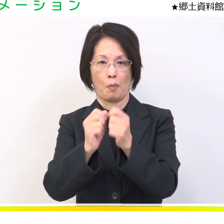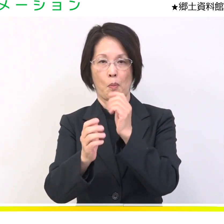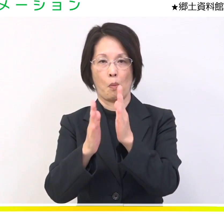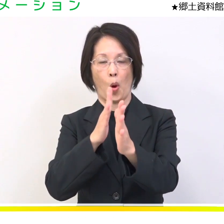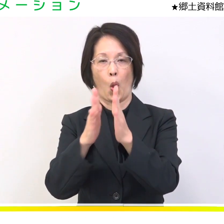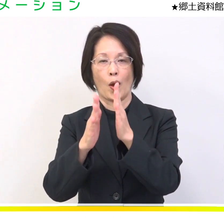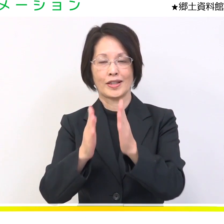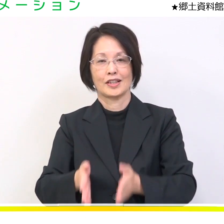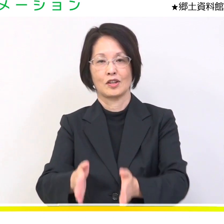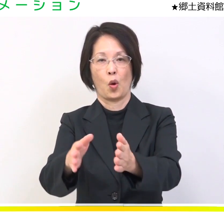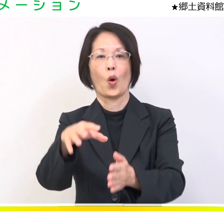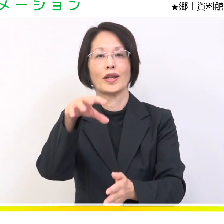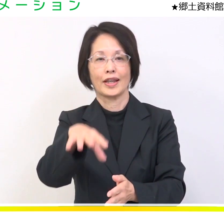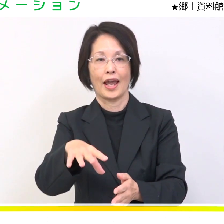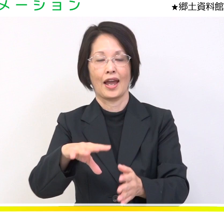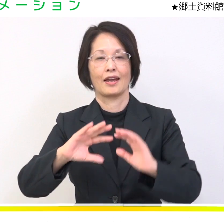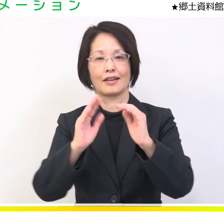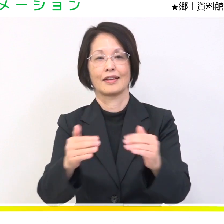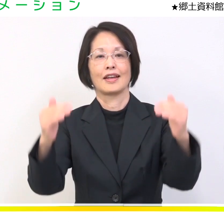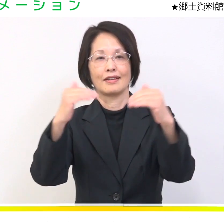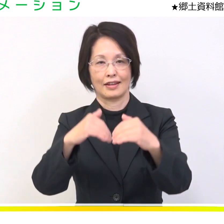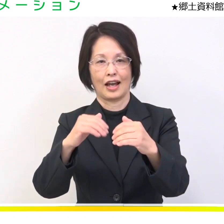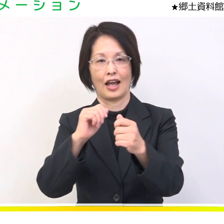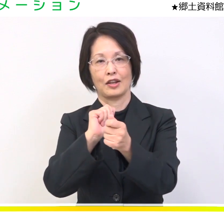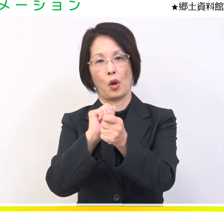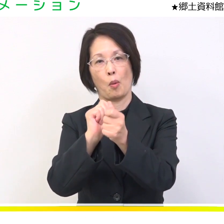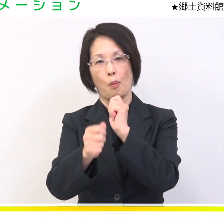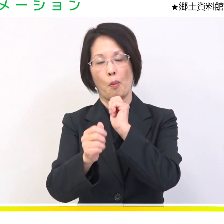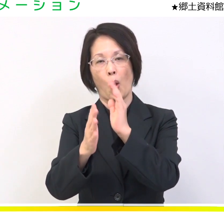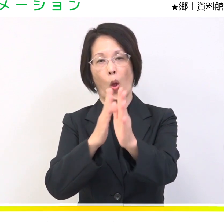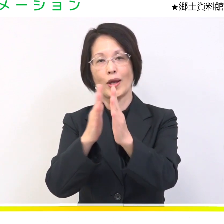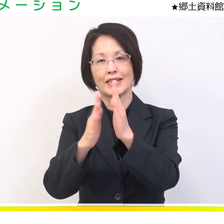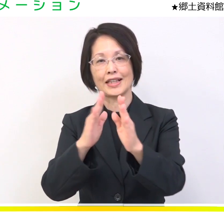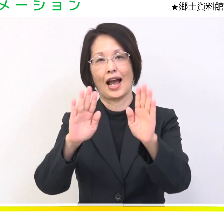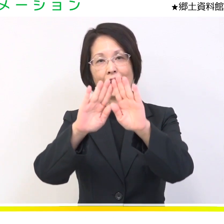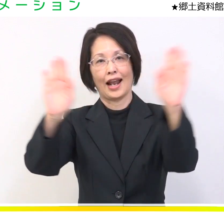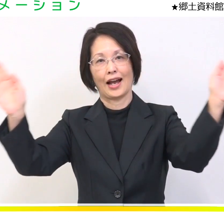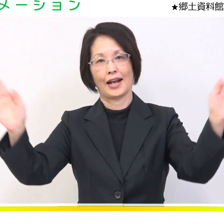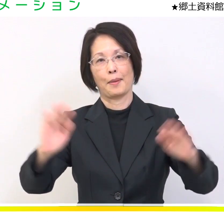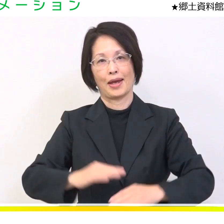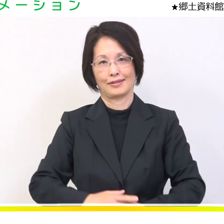通りで世田谷のボロ市が開かれます